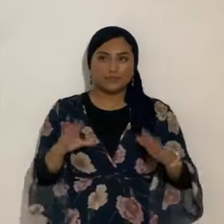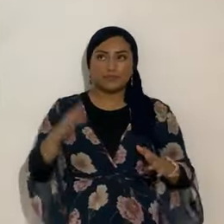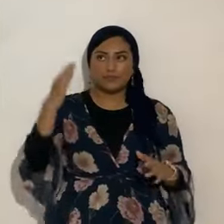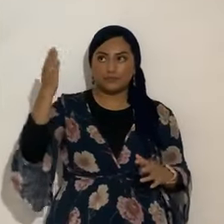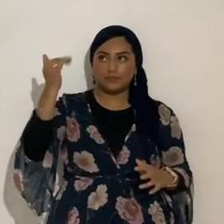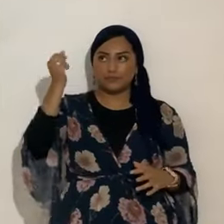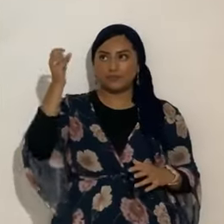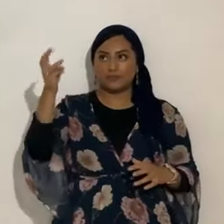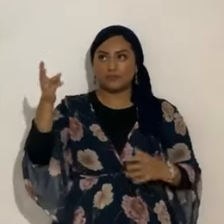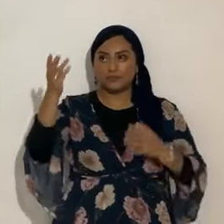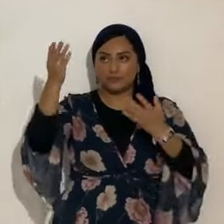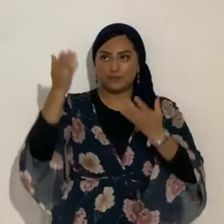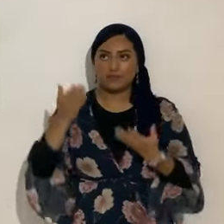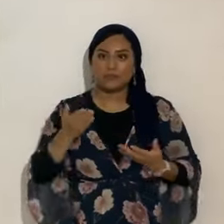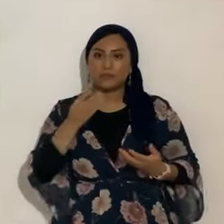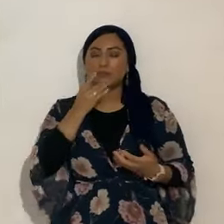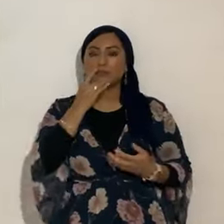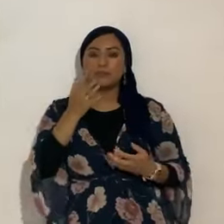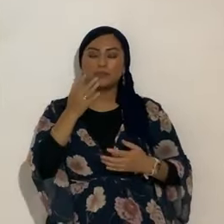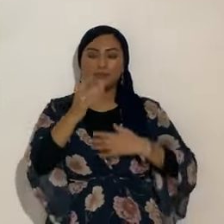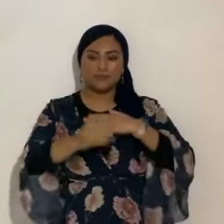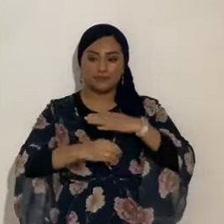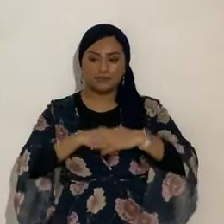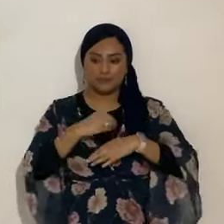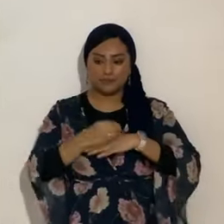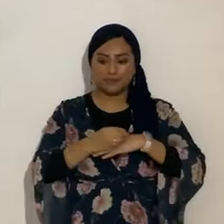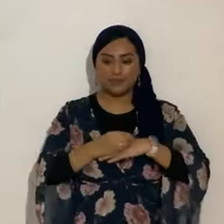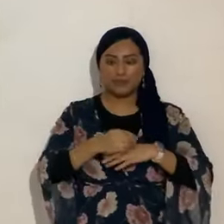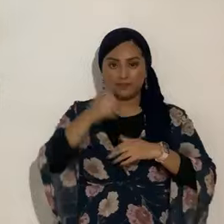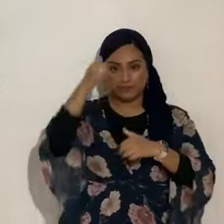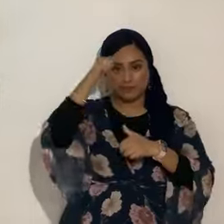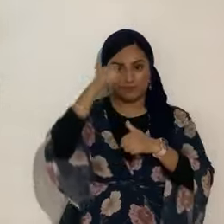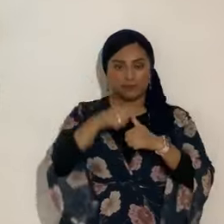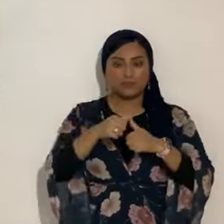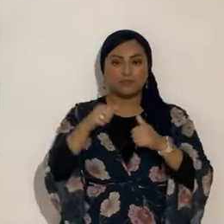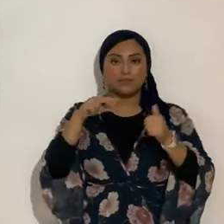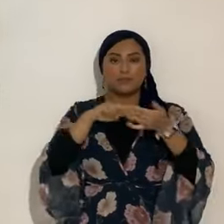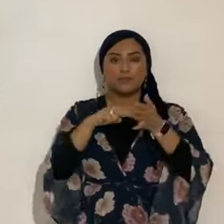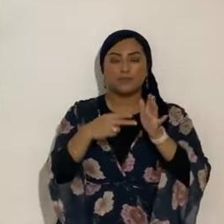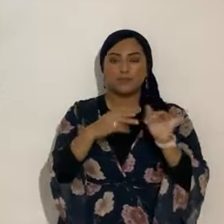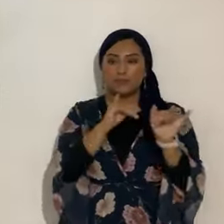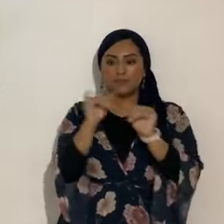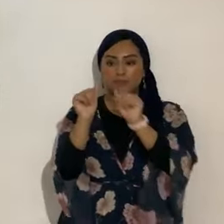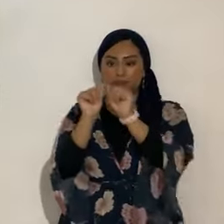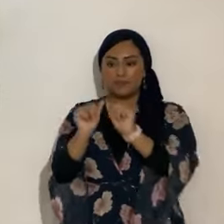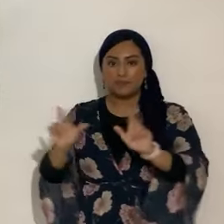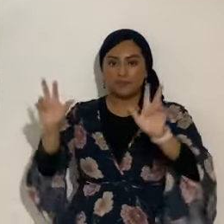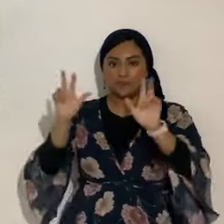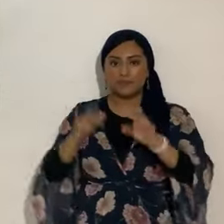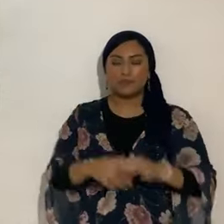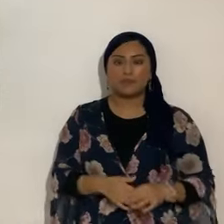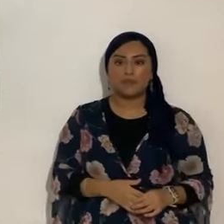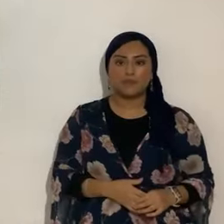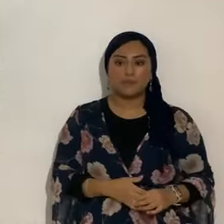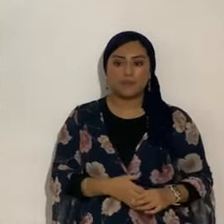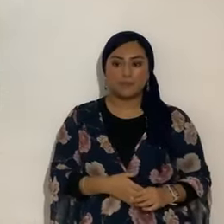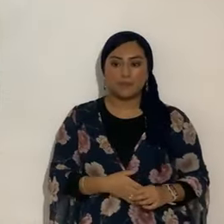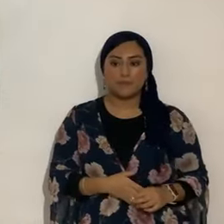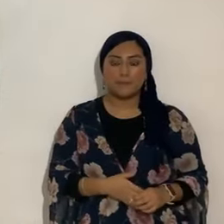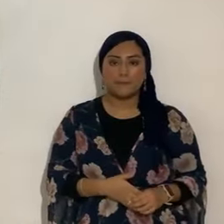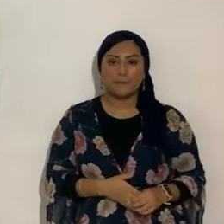es Yahshua Mashiach, por tu luz, Omen, Beomen. Recuerden, eso representa la menorá. Bueno,